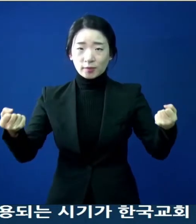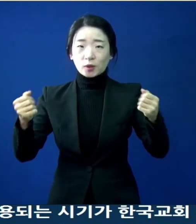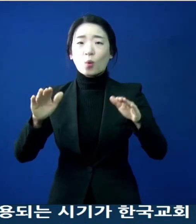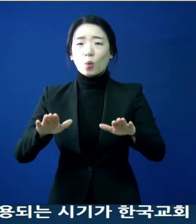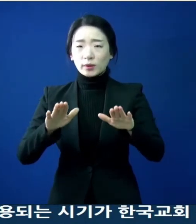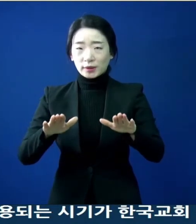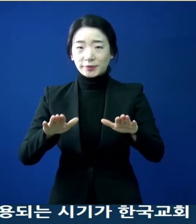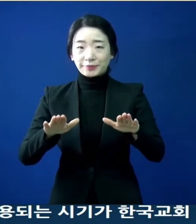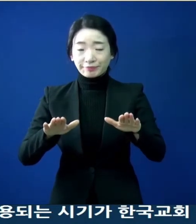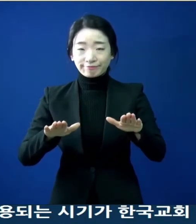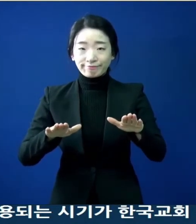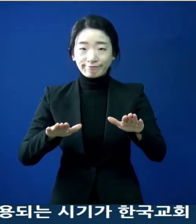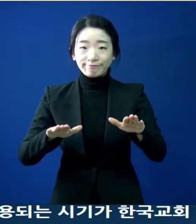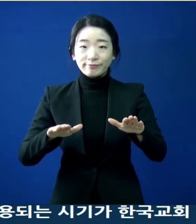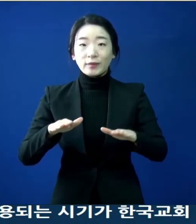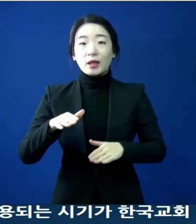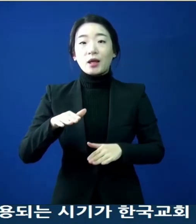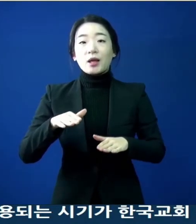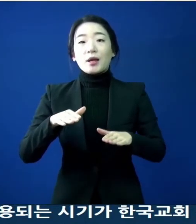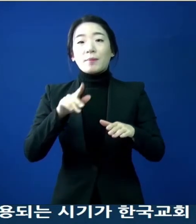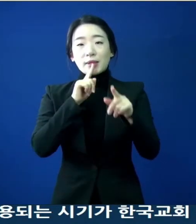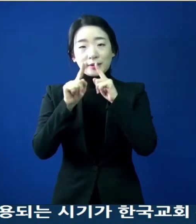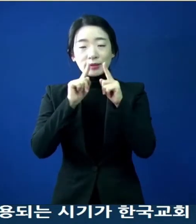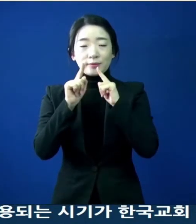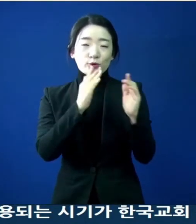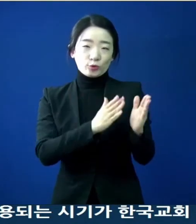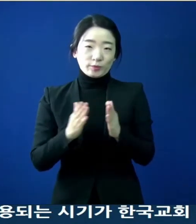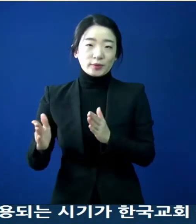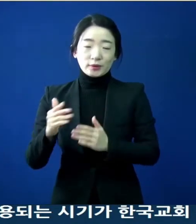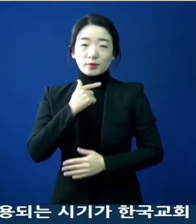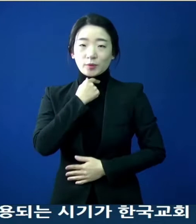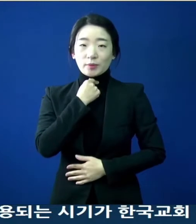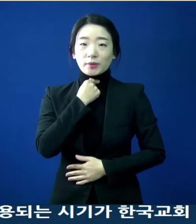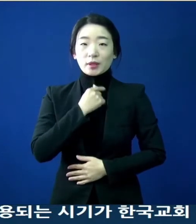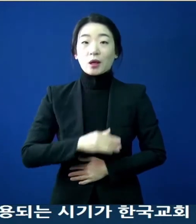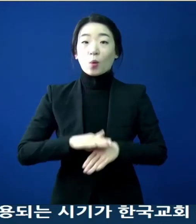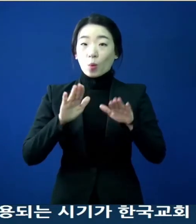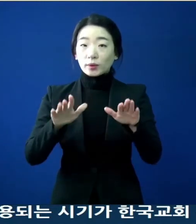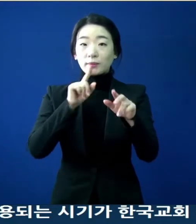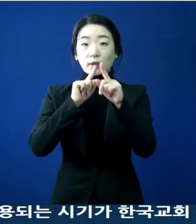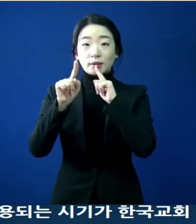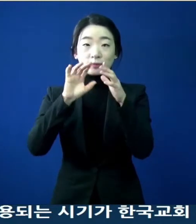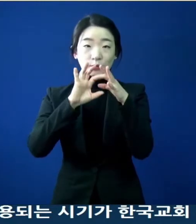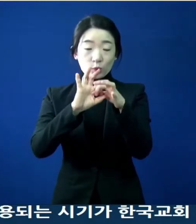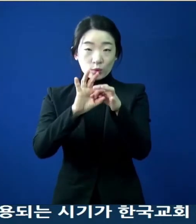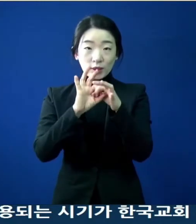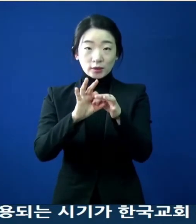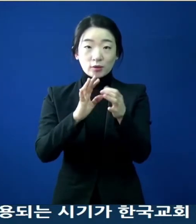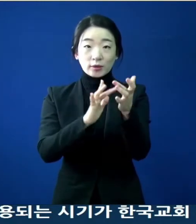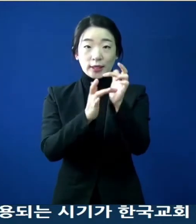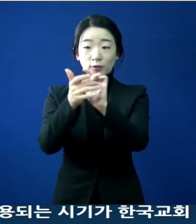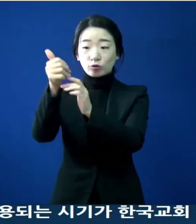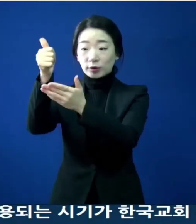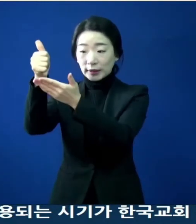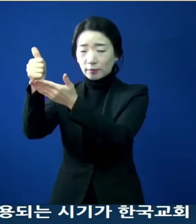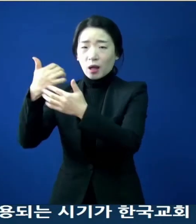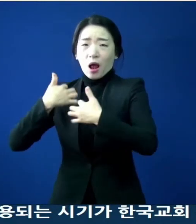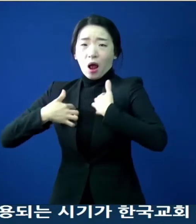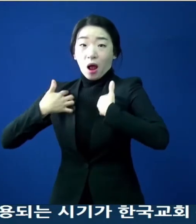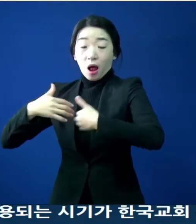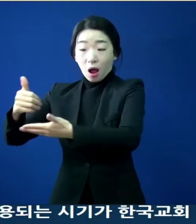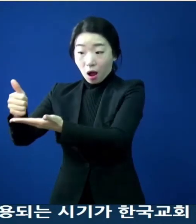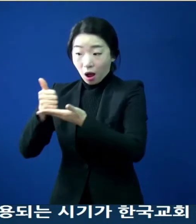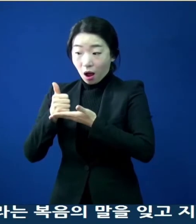세 번째 주일을 준비하고 있습니다. 여러분, 오늘 말씀을 통해서 그동안 예수님을 영접했지만